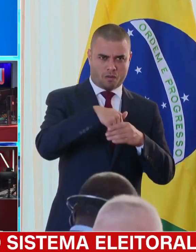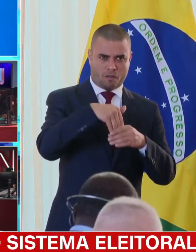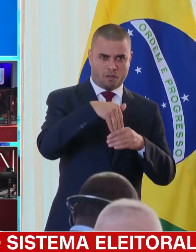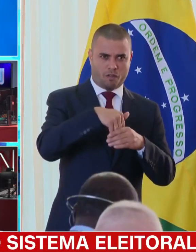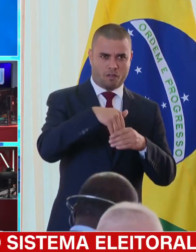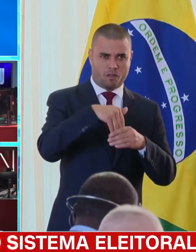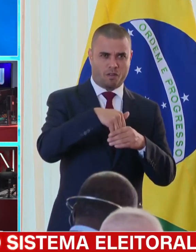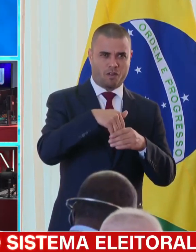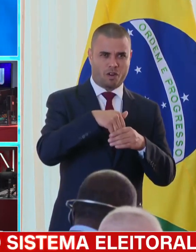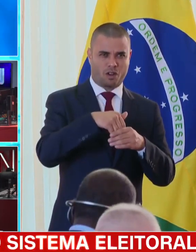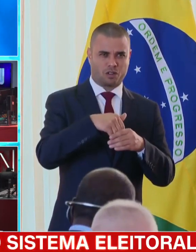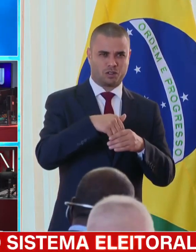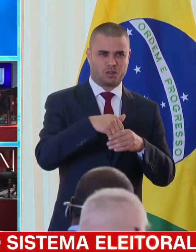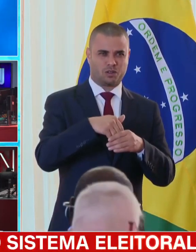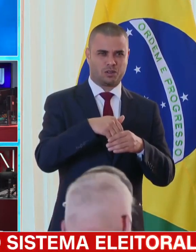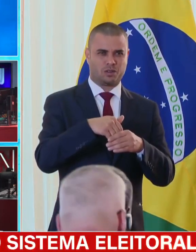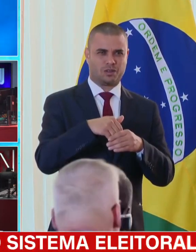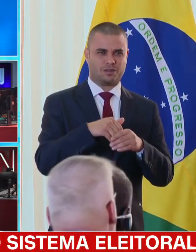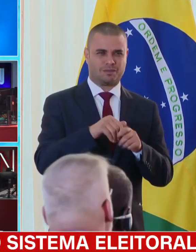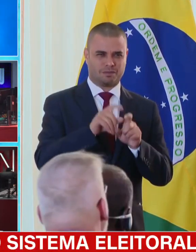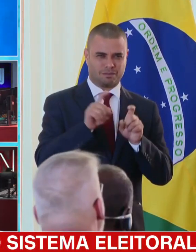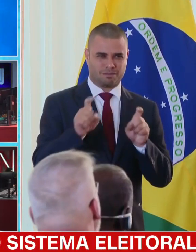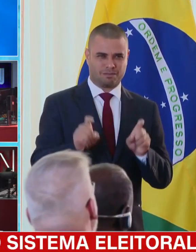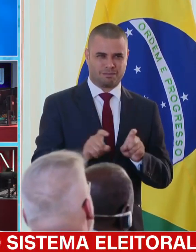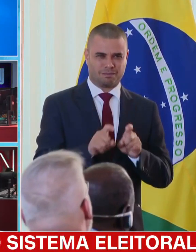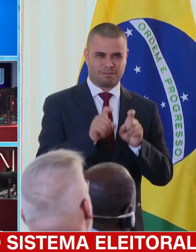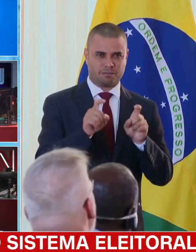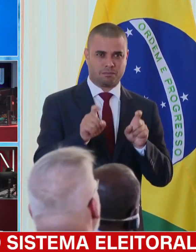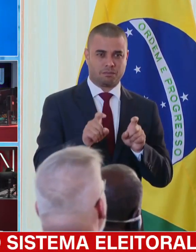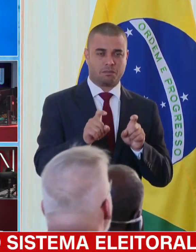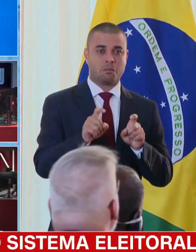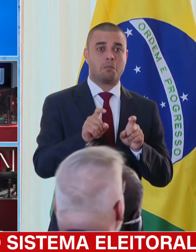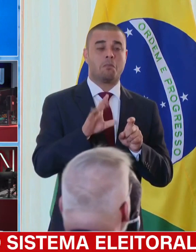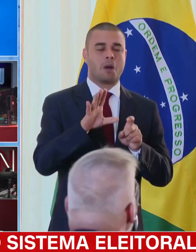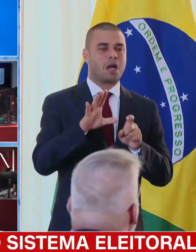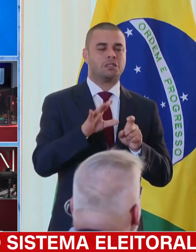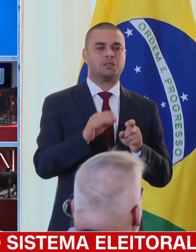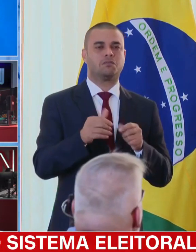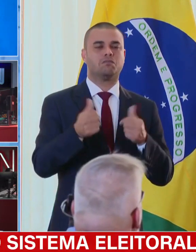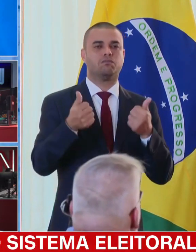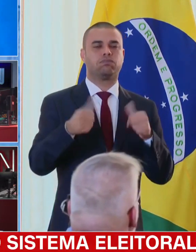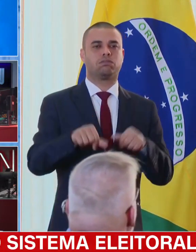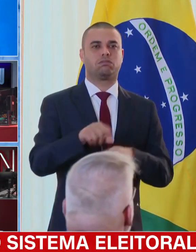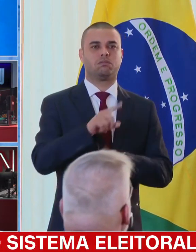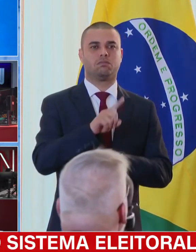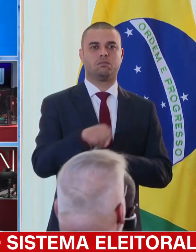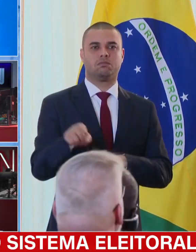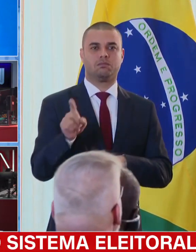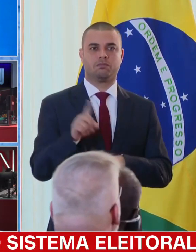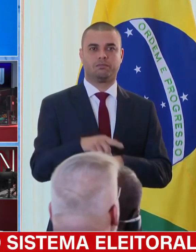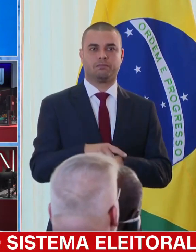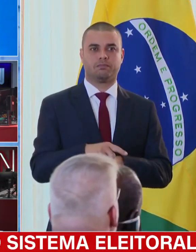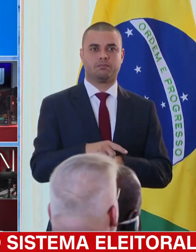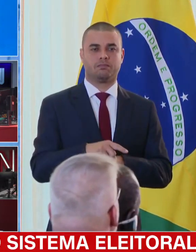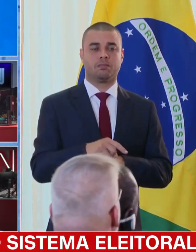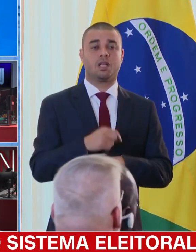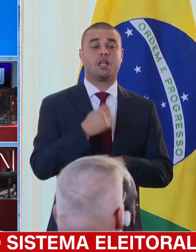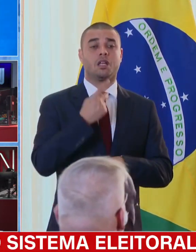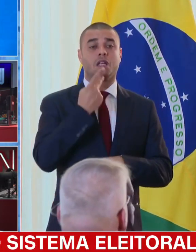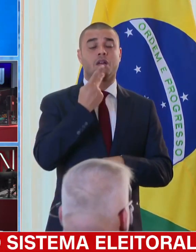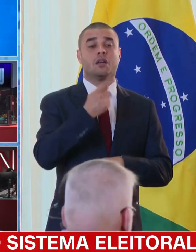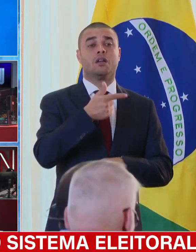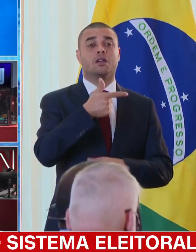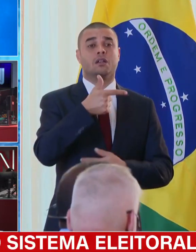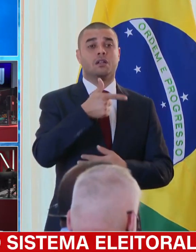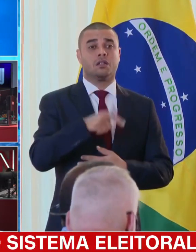essa comunicação por isso eles falam não há sentido senão de gerar dúvida infundada em relacionar invasão